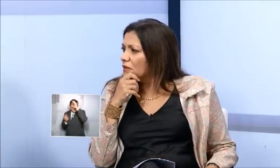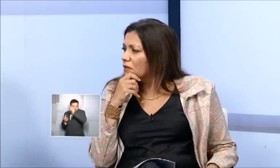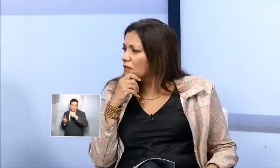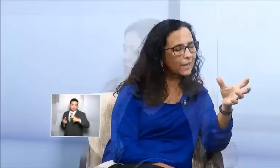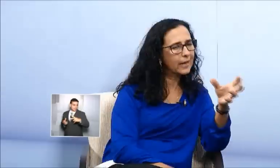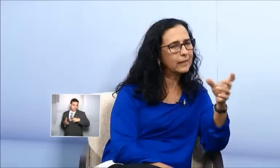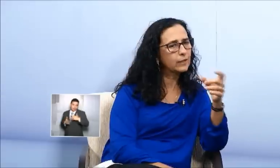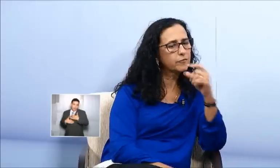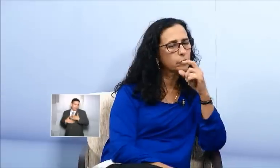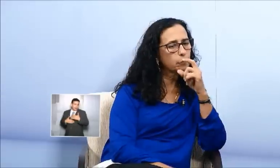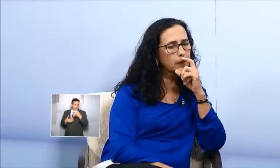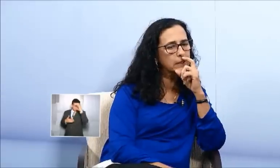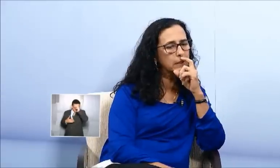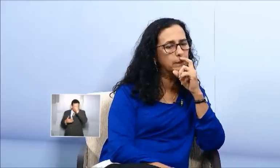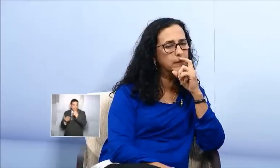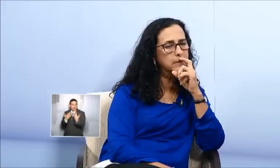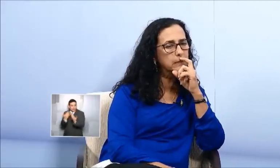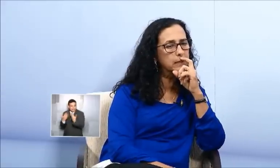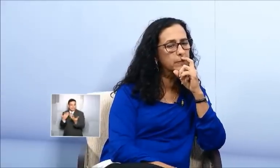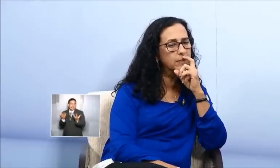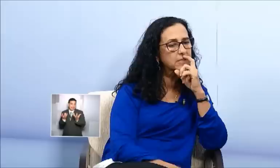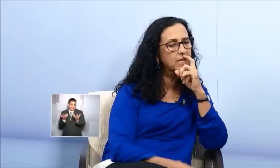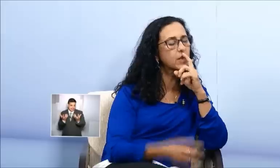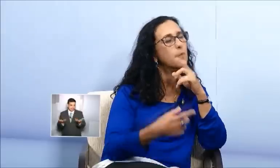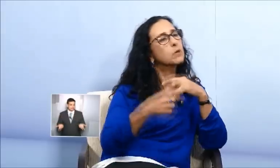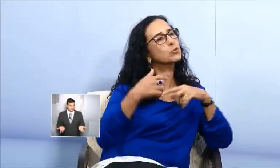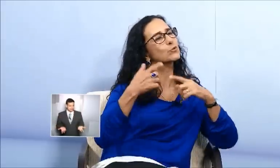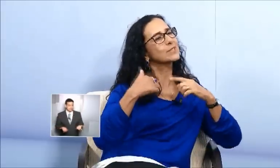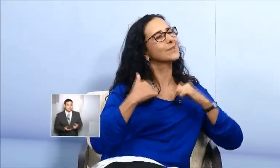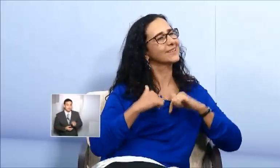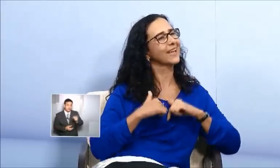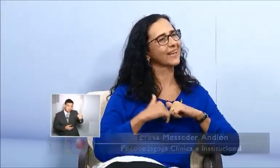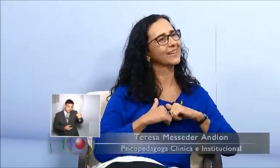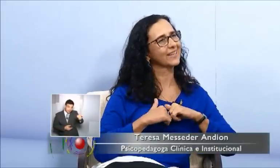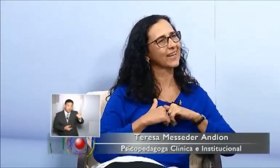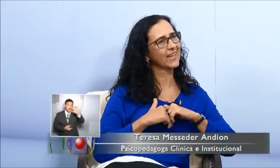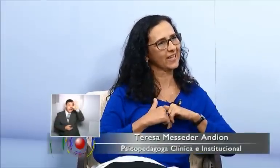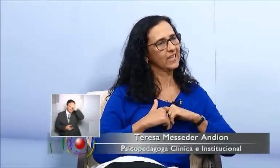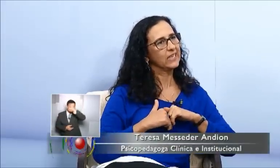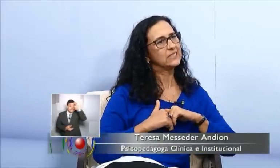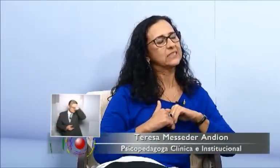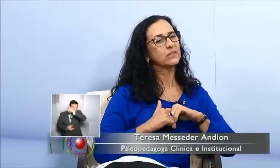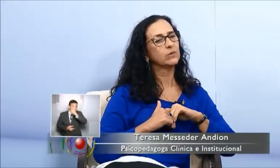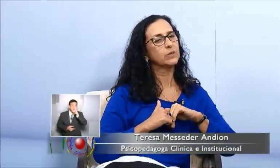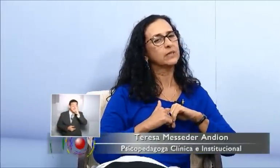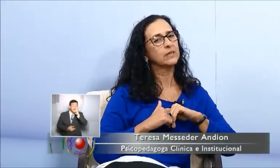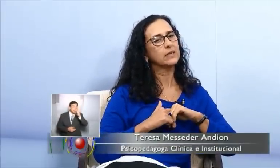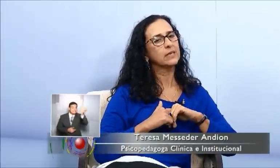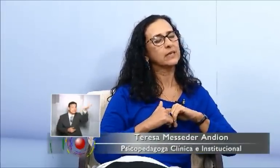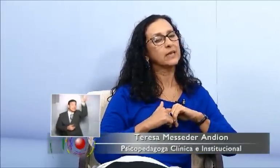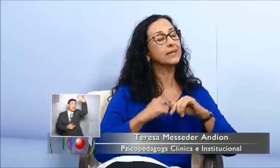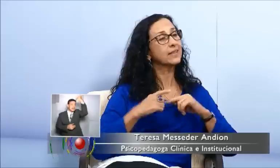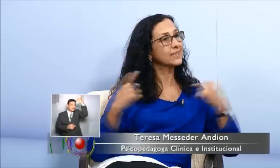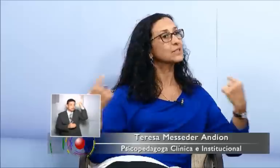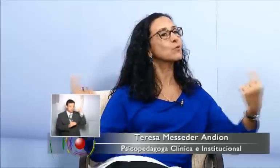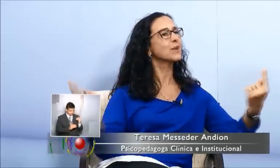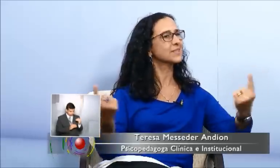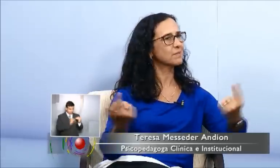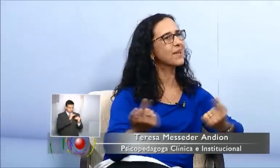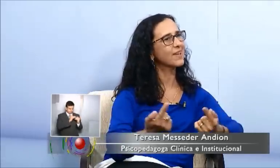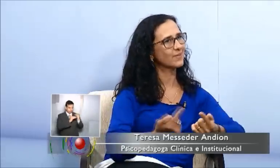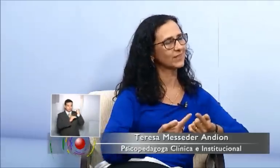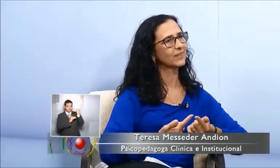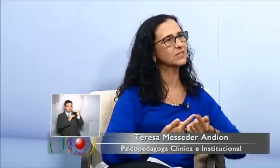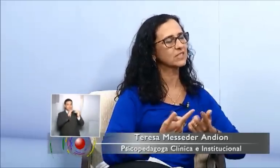um todo, né? E eu fico aqui pensando que a aprendizagem é uma construção interna, né? Então, e na interação com